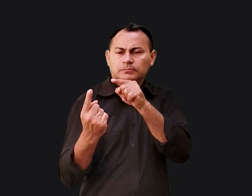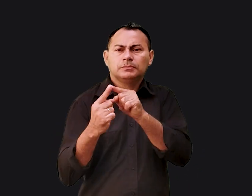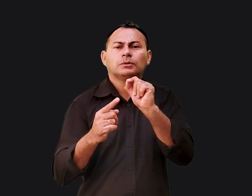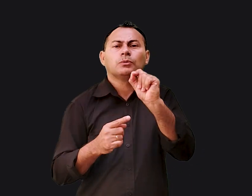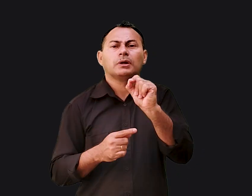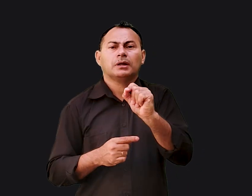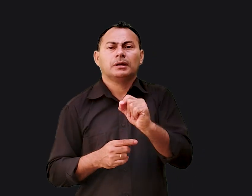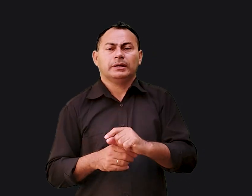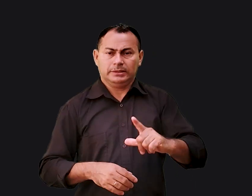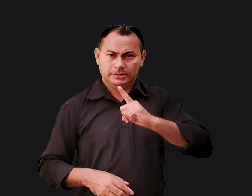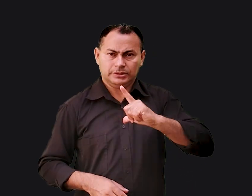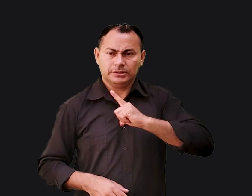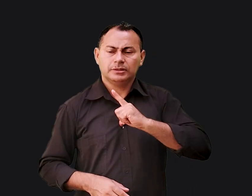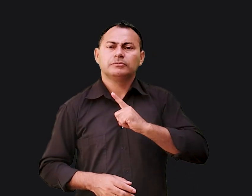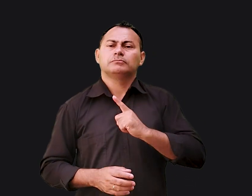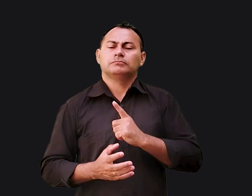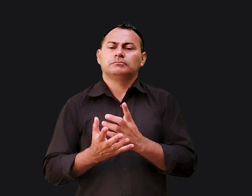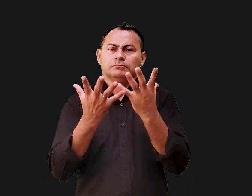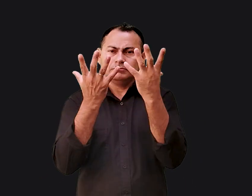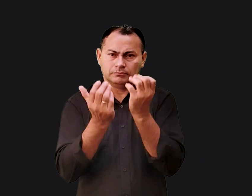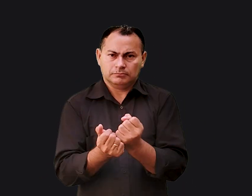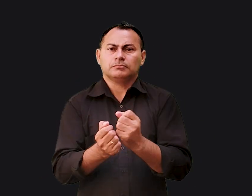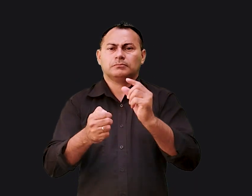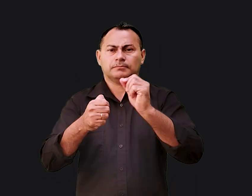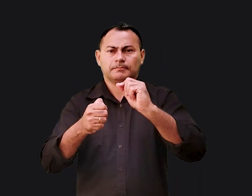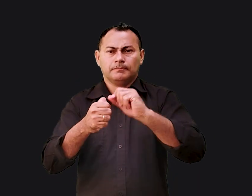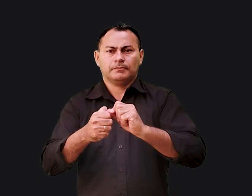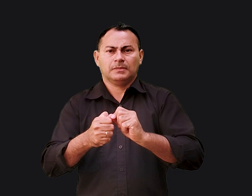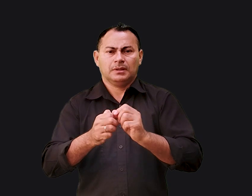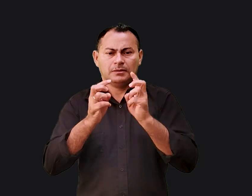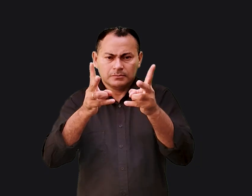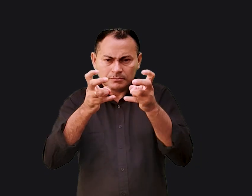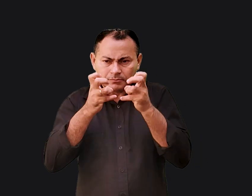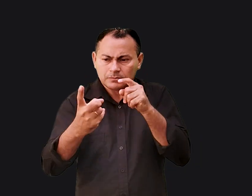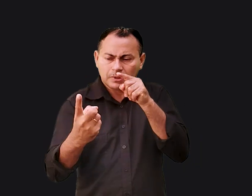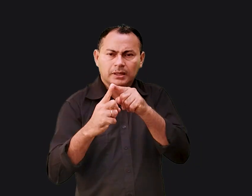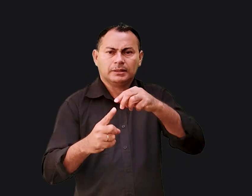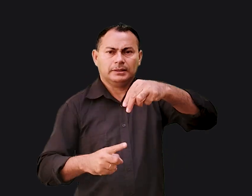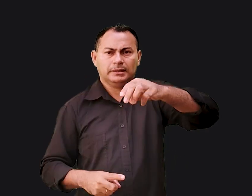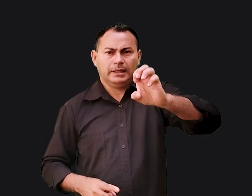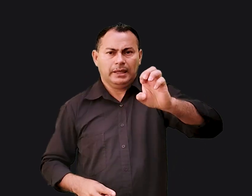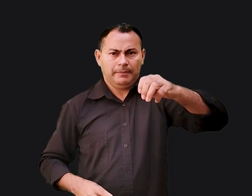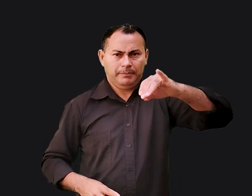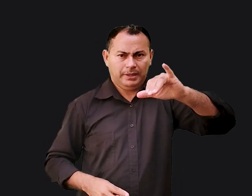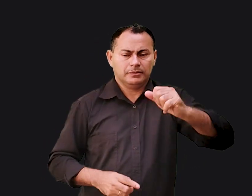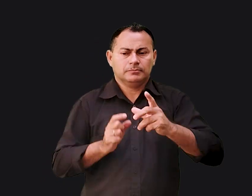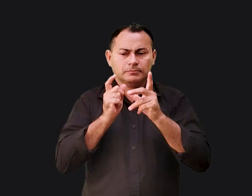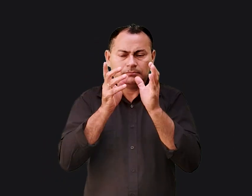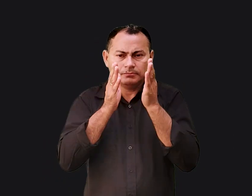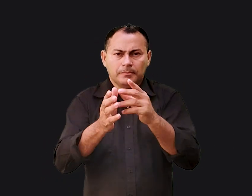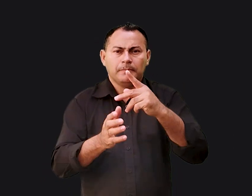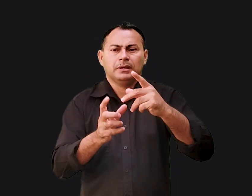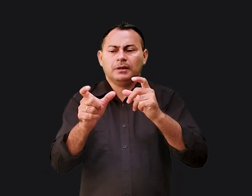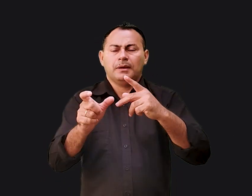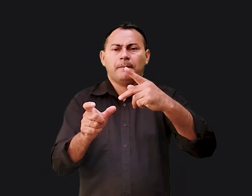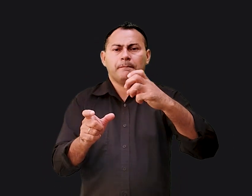objetiva naquilo que ele tinha se proposto fazer. Essa visão objetiva de Neemias e o termo perspectiva